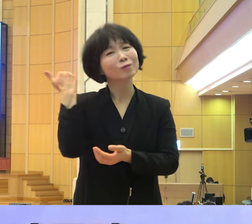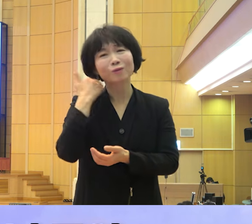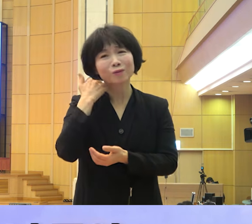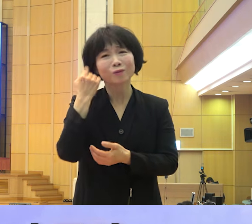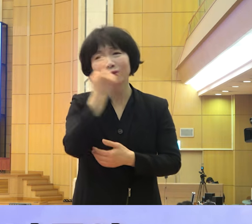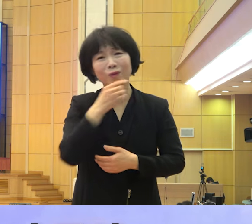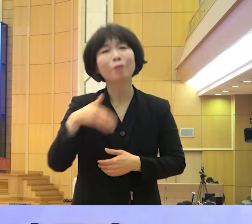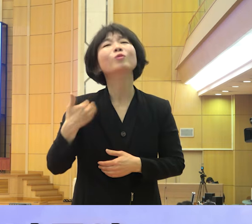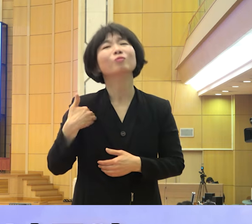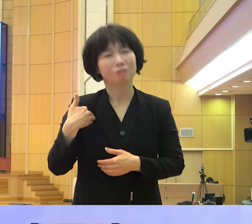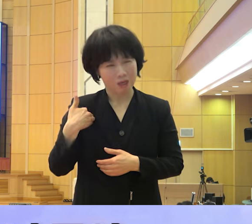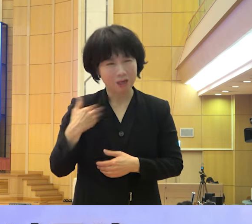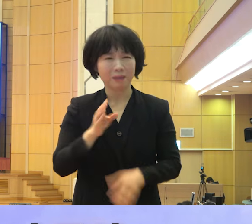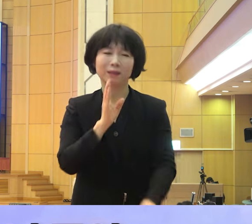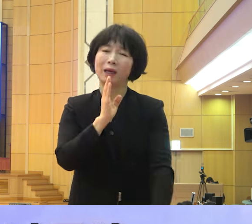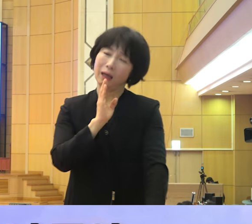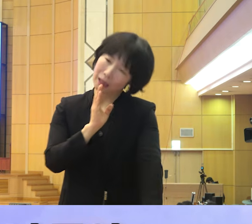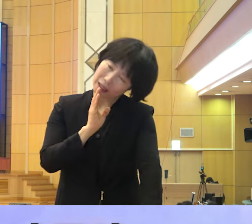이르되,